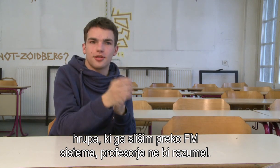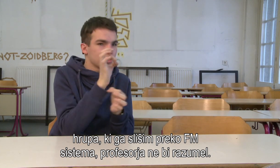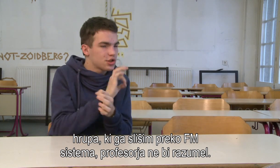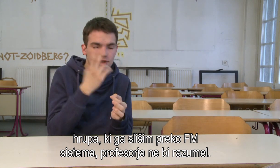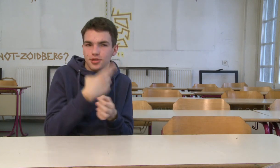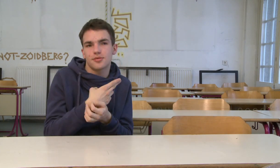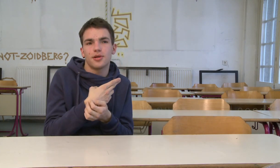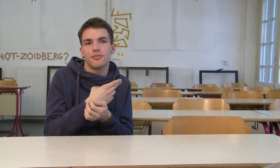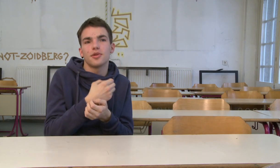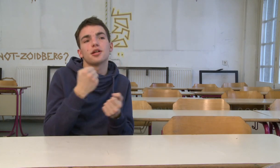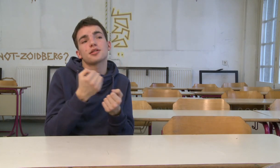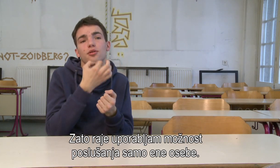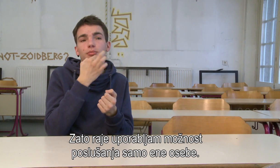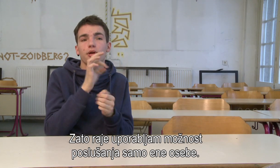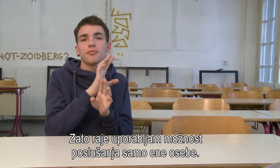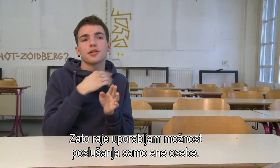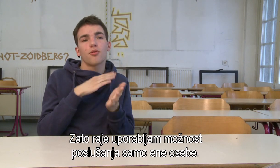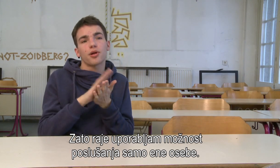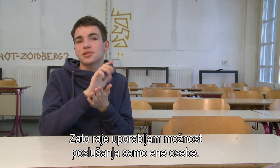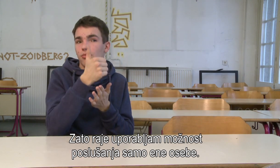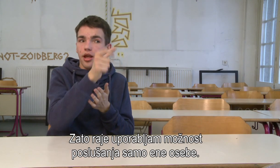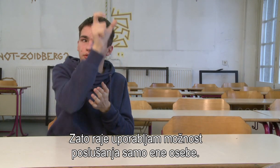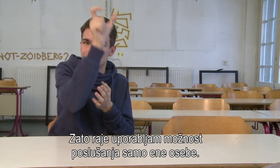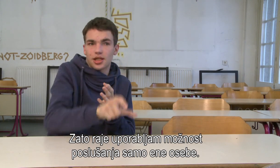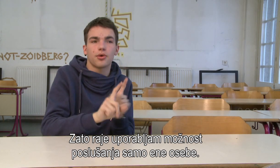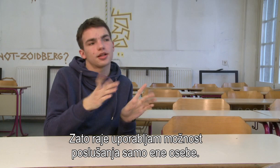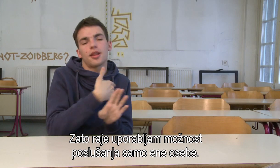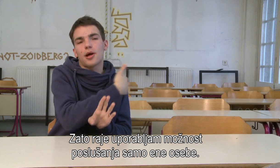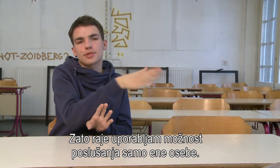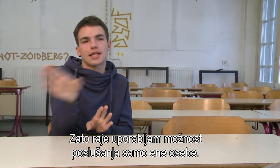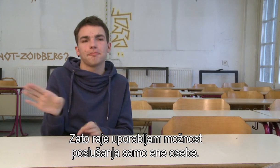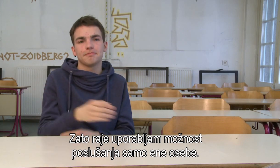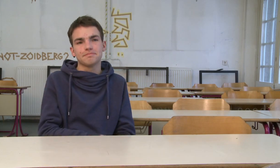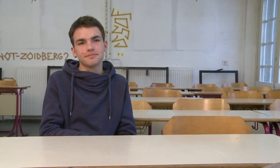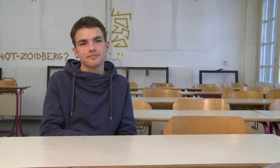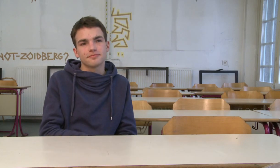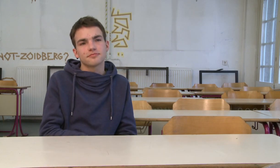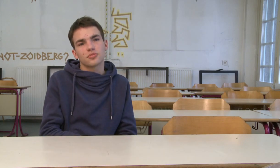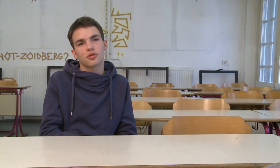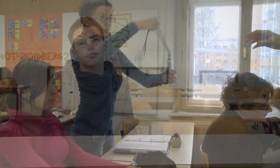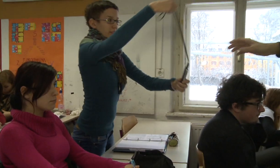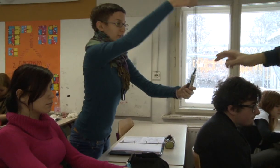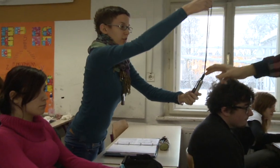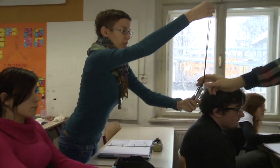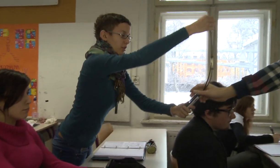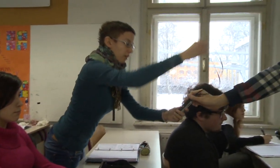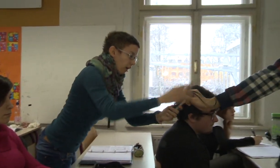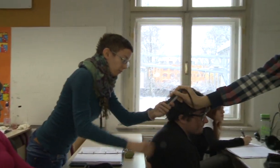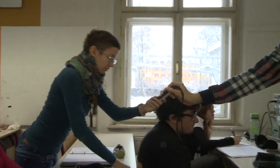oseba, nič ne razumem. Zato je bolje, da uporabim samo eno osebo, da je pa vse. To.